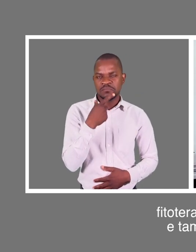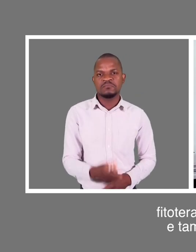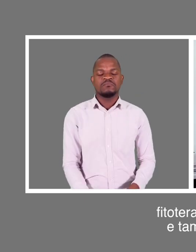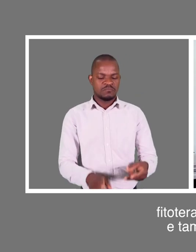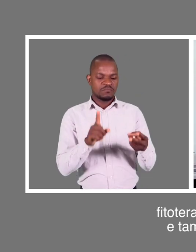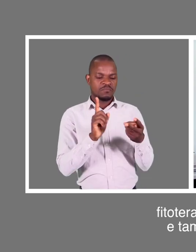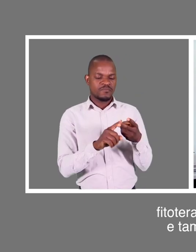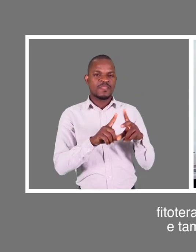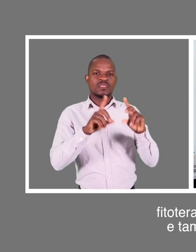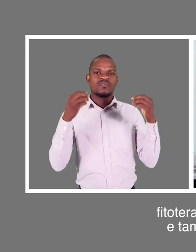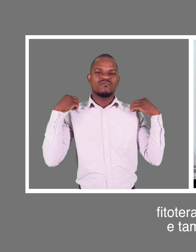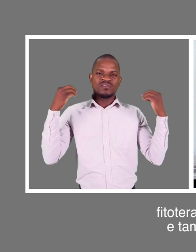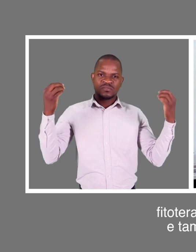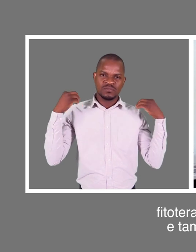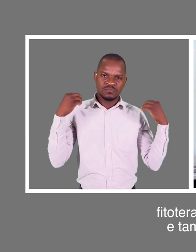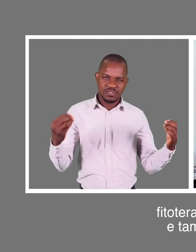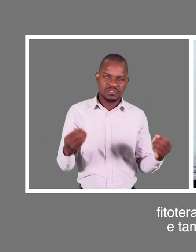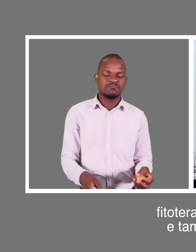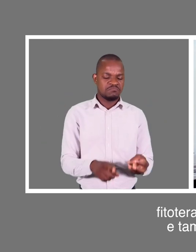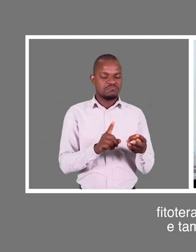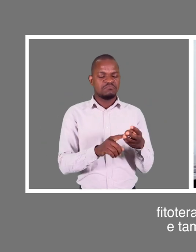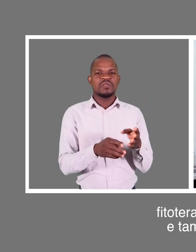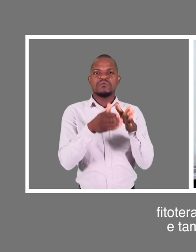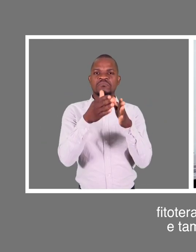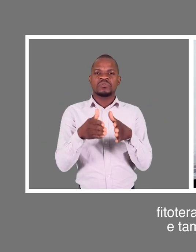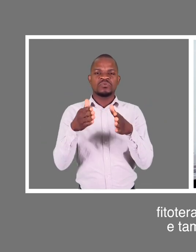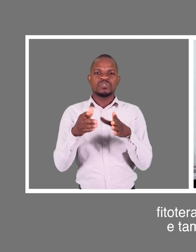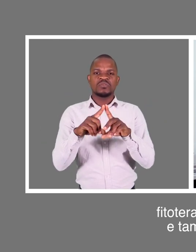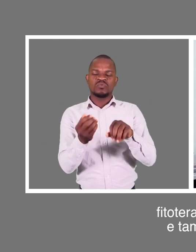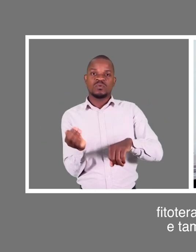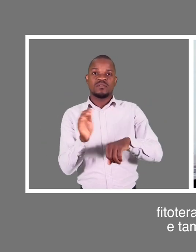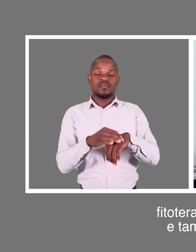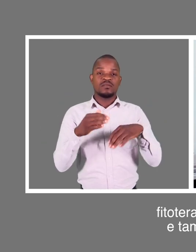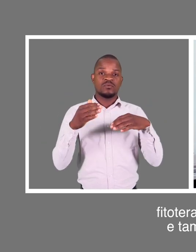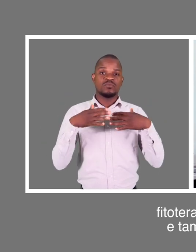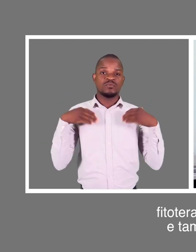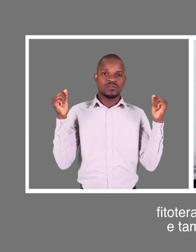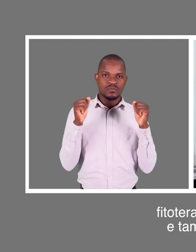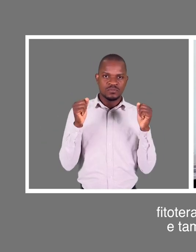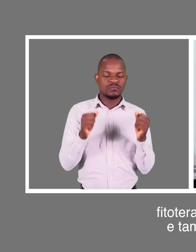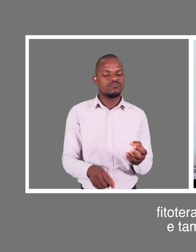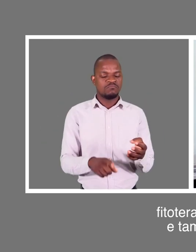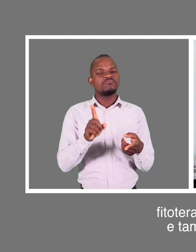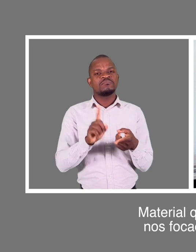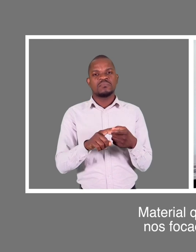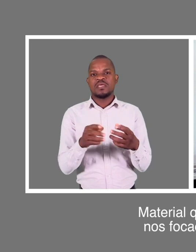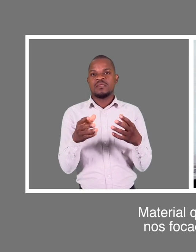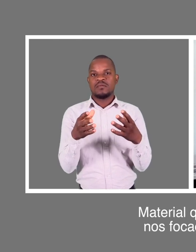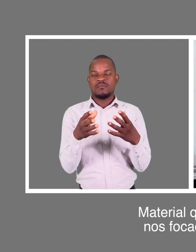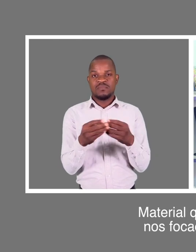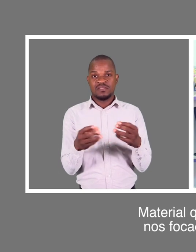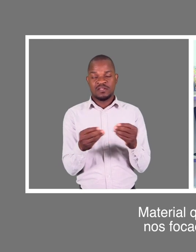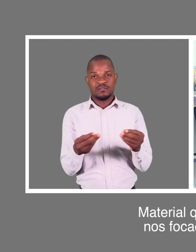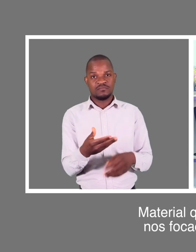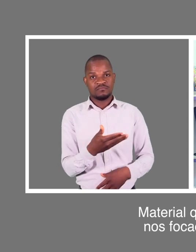serviços de fisioterapia, de técnicos de saúde, e também desse material que a